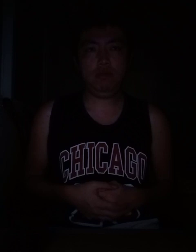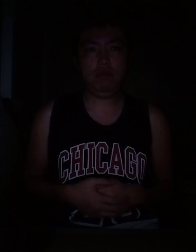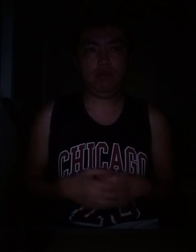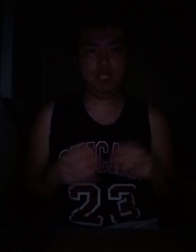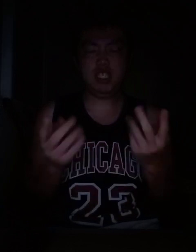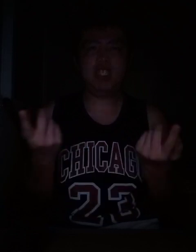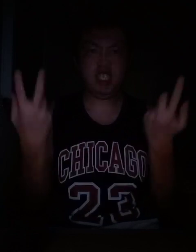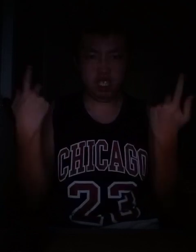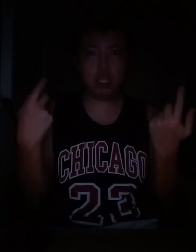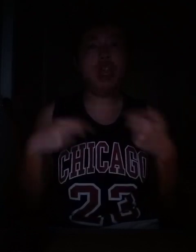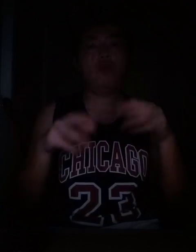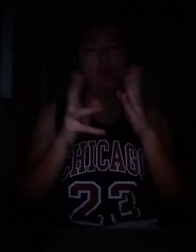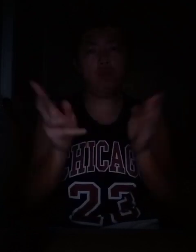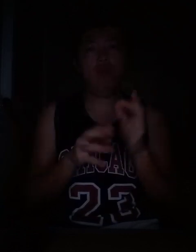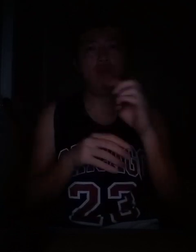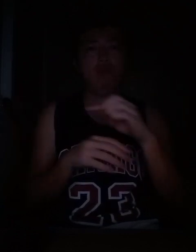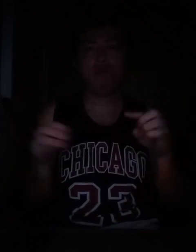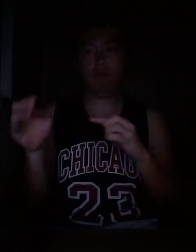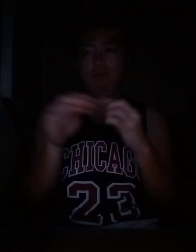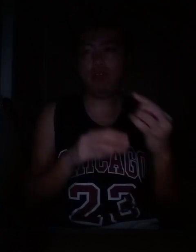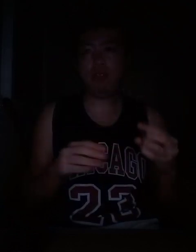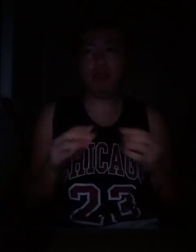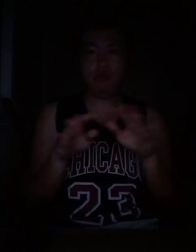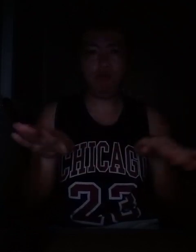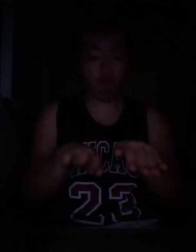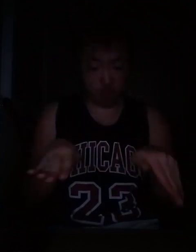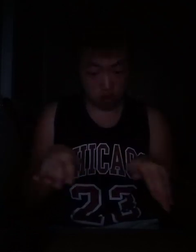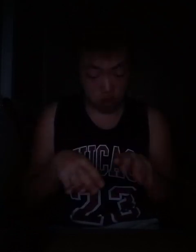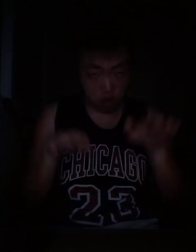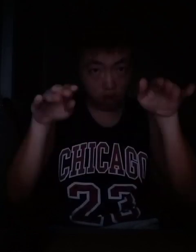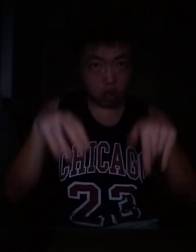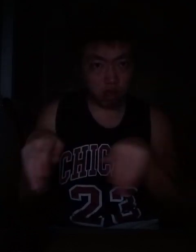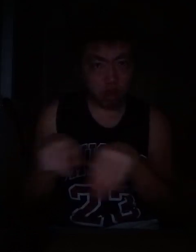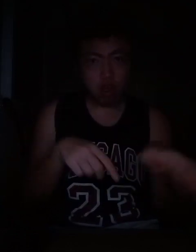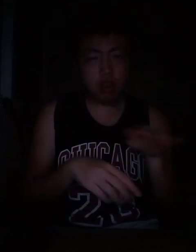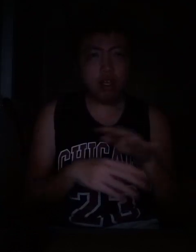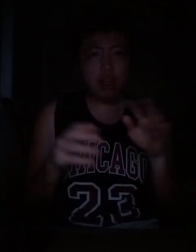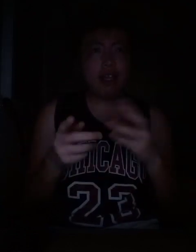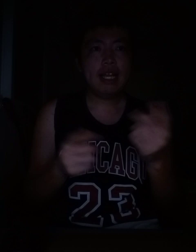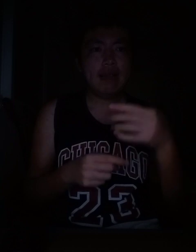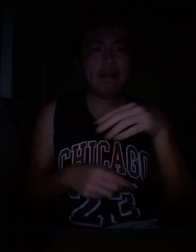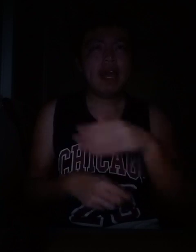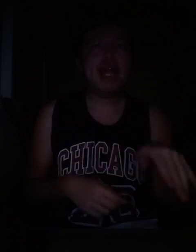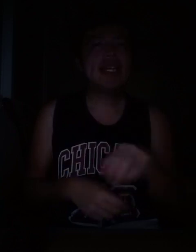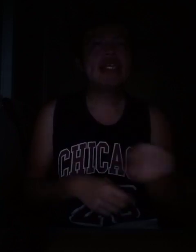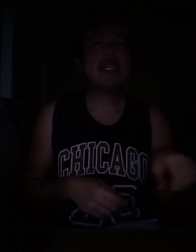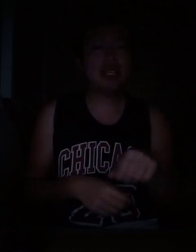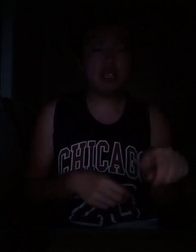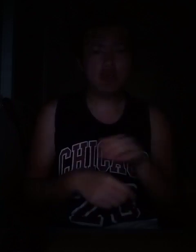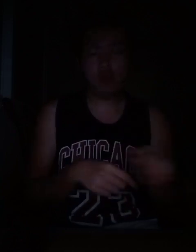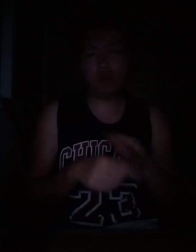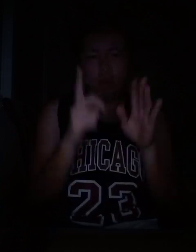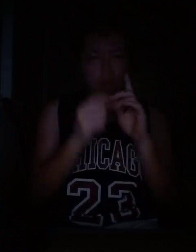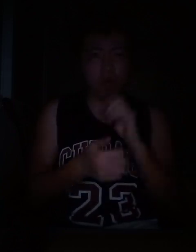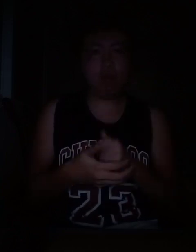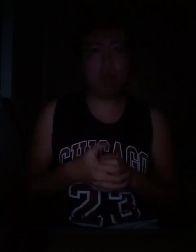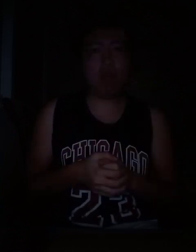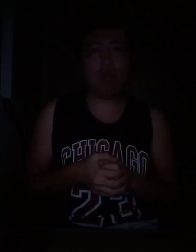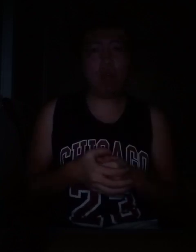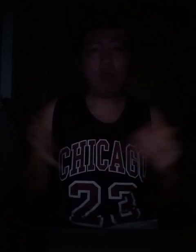그제 삼양 해수욕장에 유입된 흰색 물은 근처 공사장에서 투기한 페인트로 확인됐습니다. 삼양동